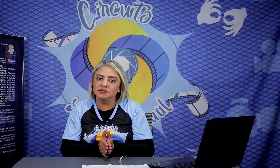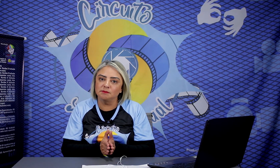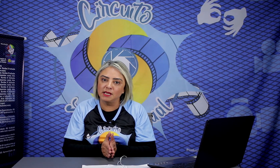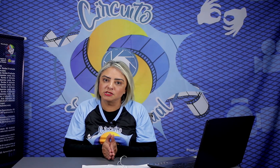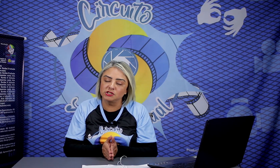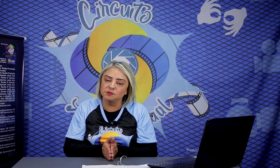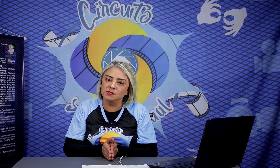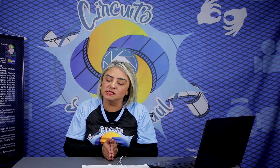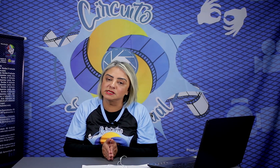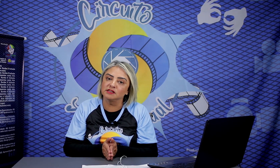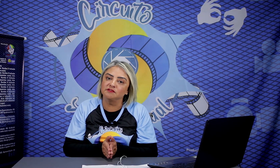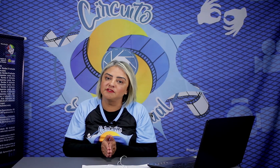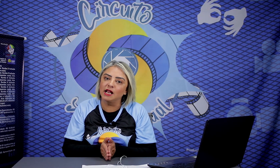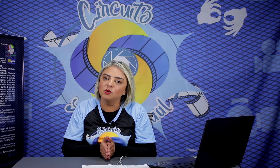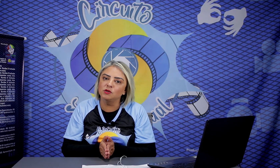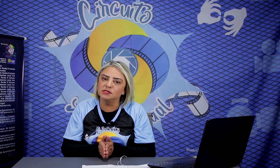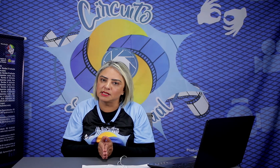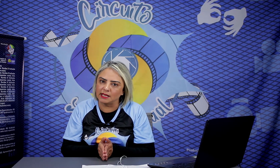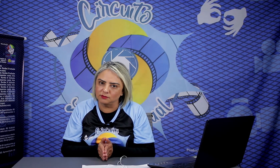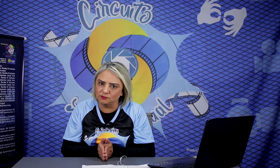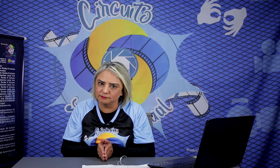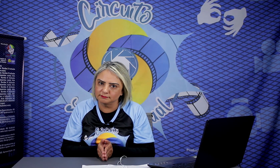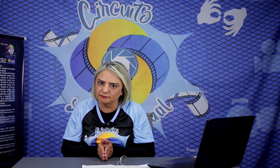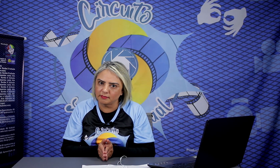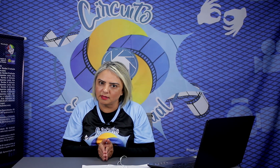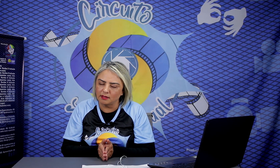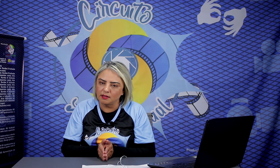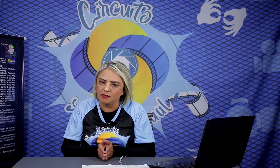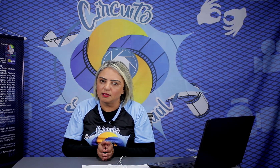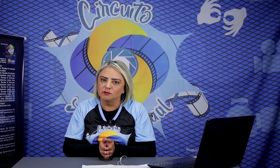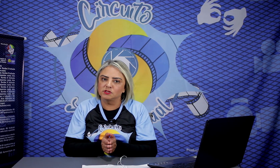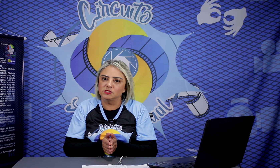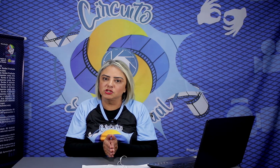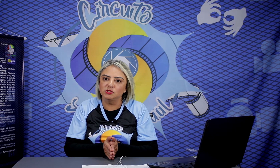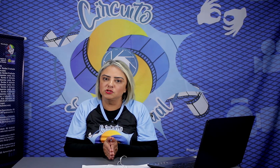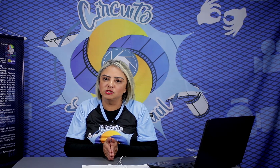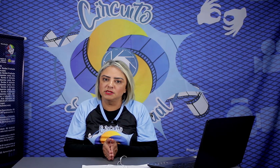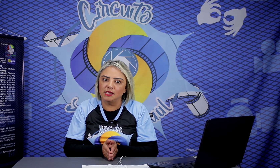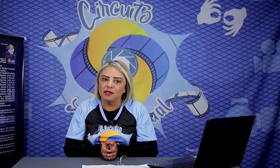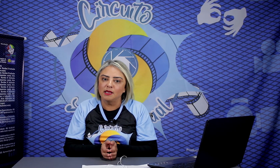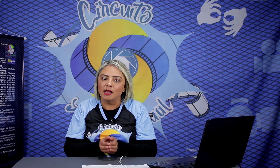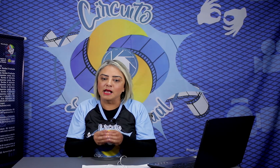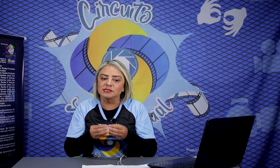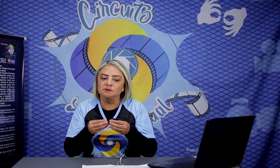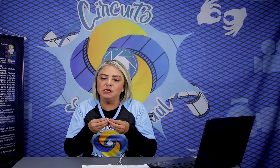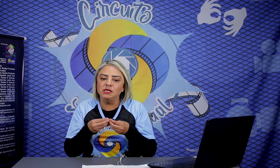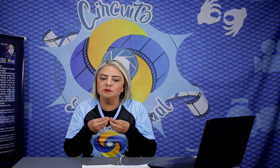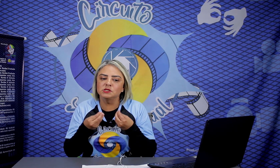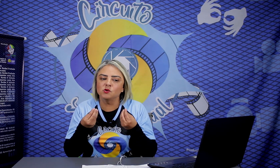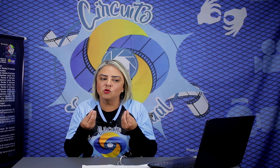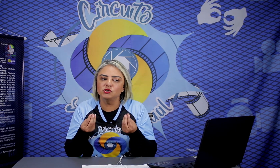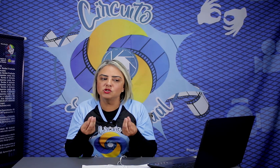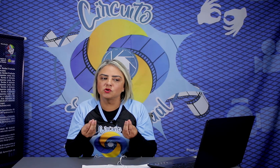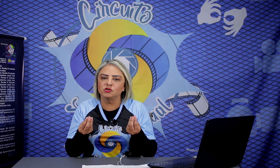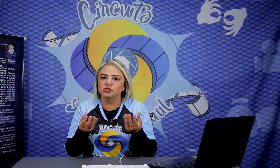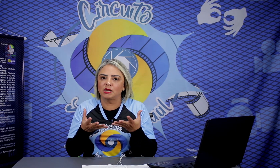também a gente precisa ser valorizado, no sentido de ter as mínimas condições de